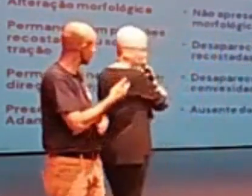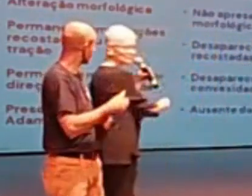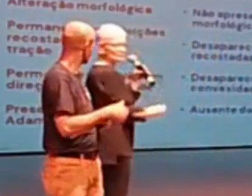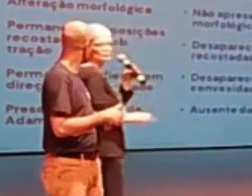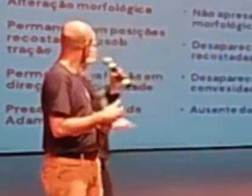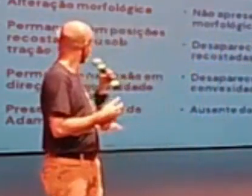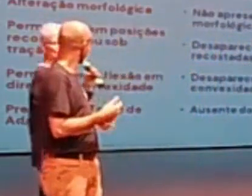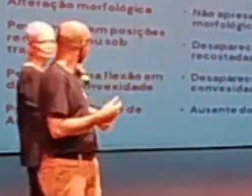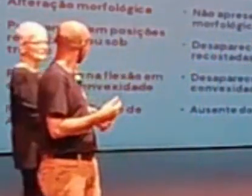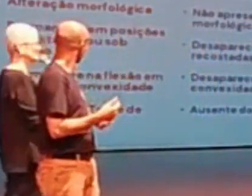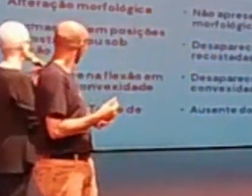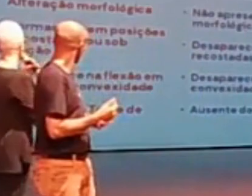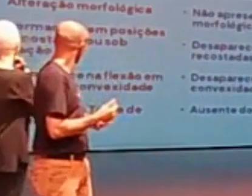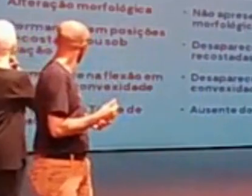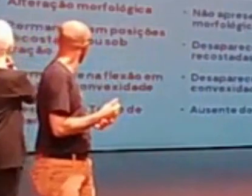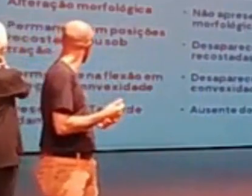aqui,